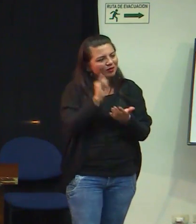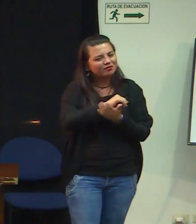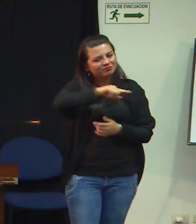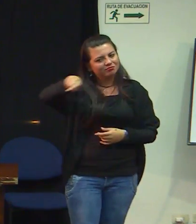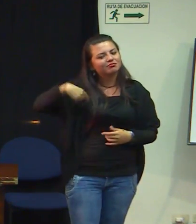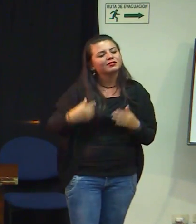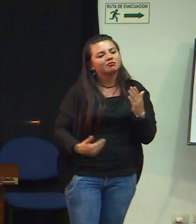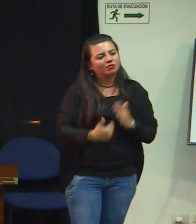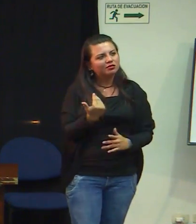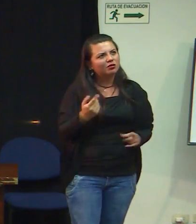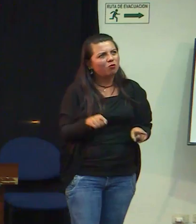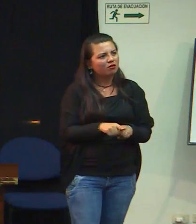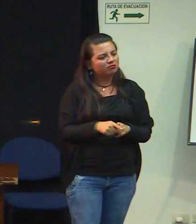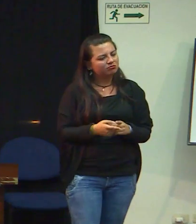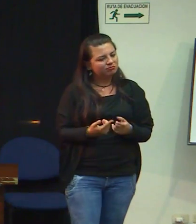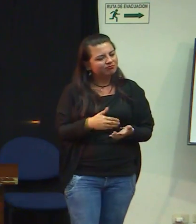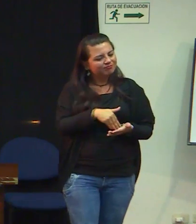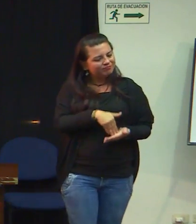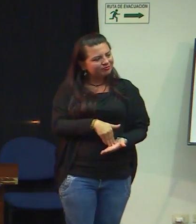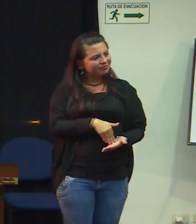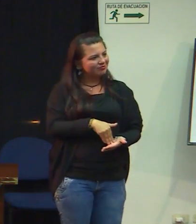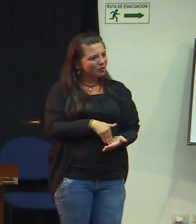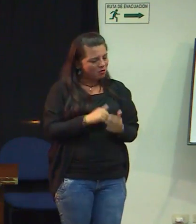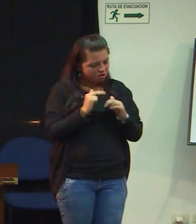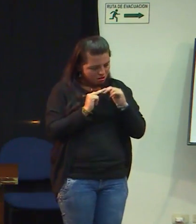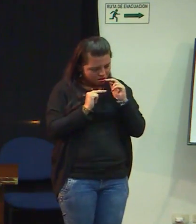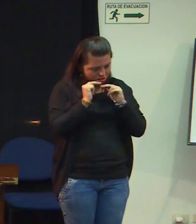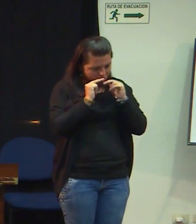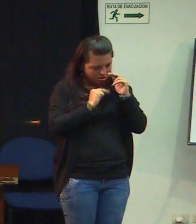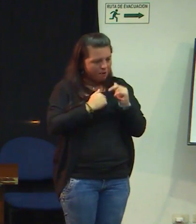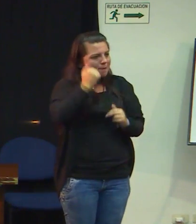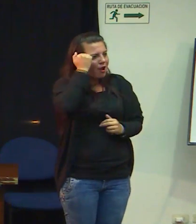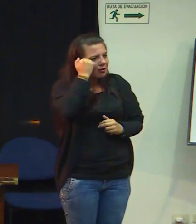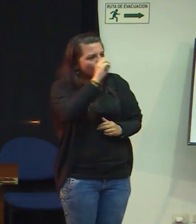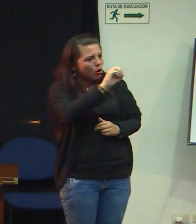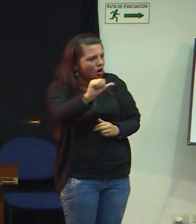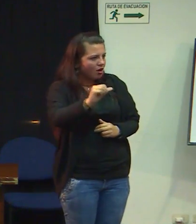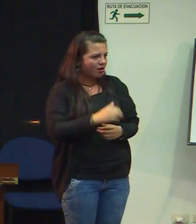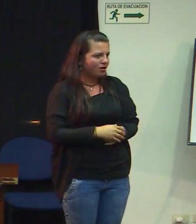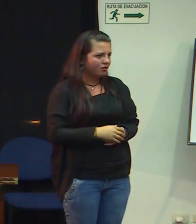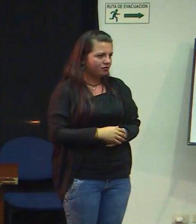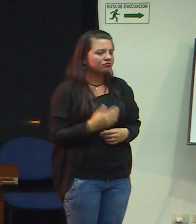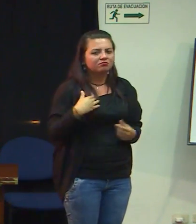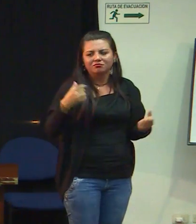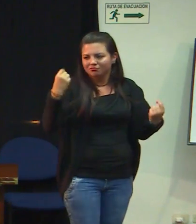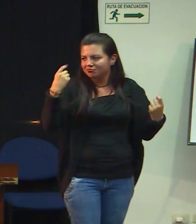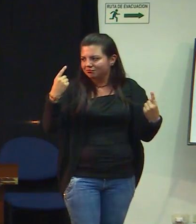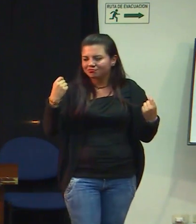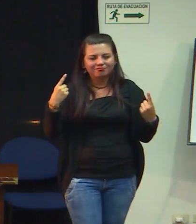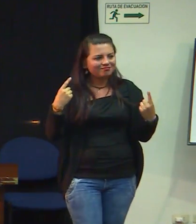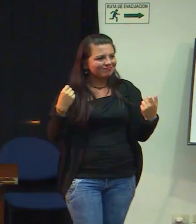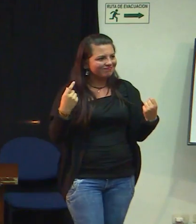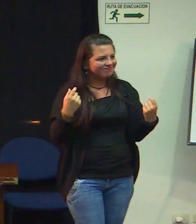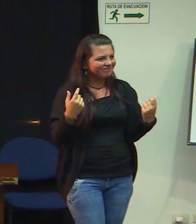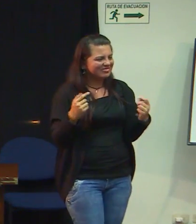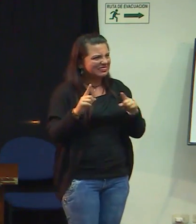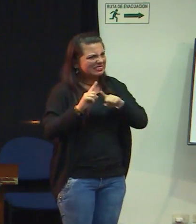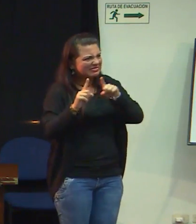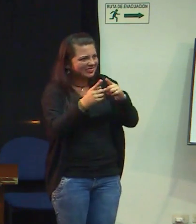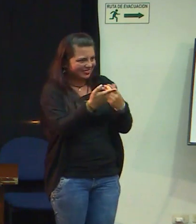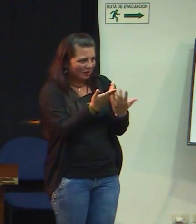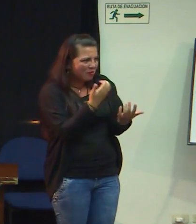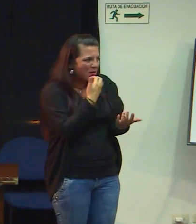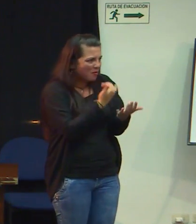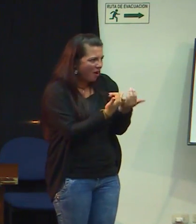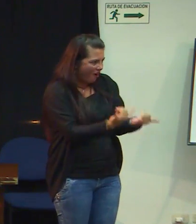a constituirnos, pues, como maestros y maestras, entendiendo las particularidades que ahorita pues está hablando de ser